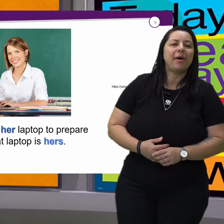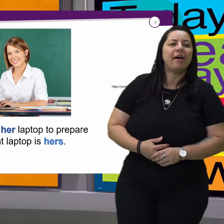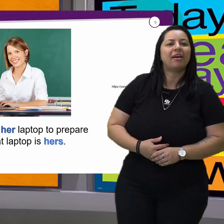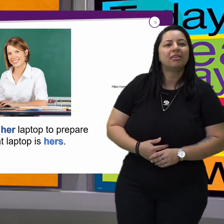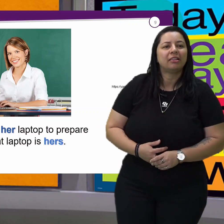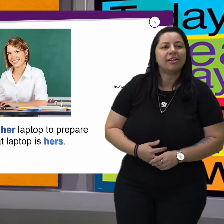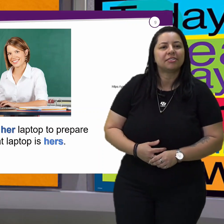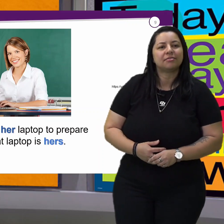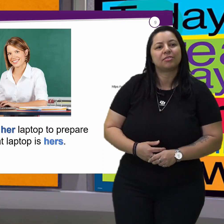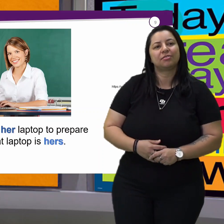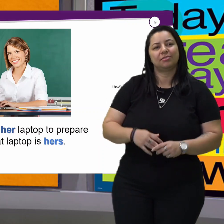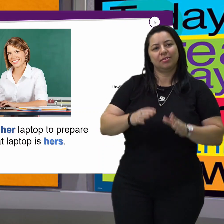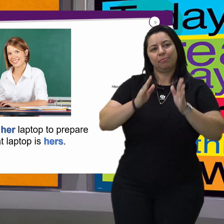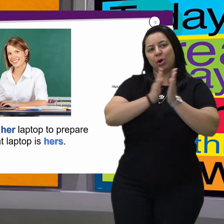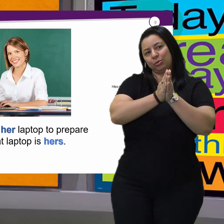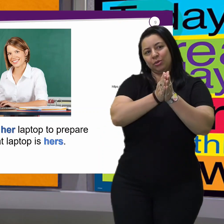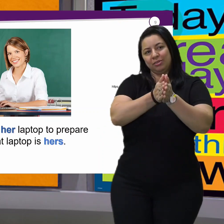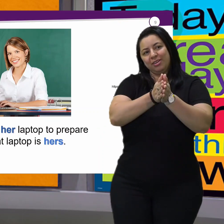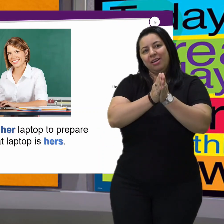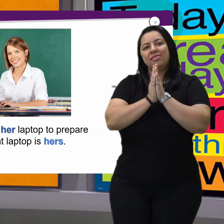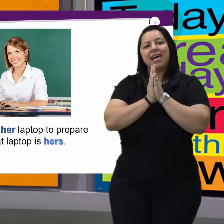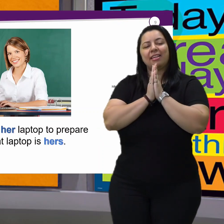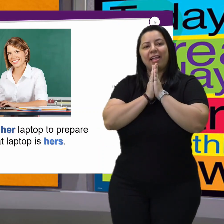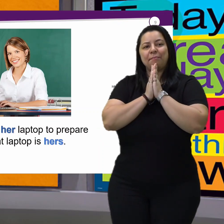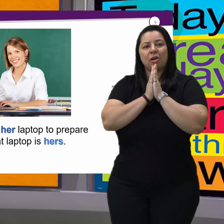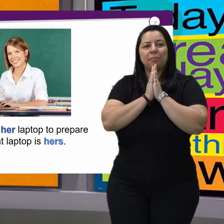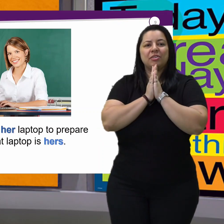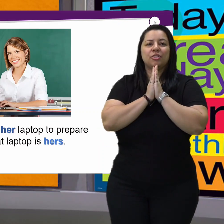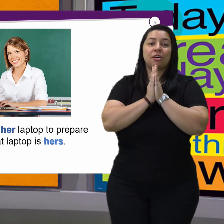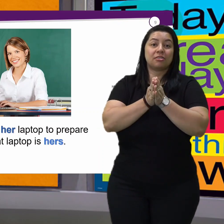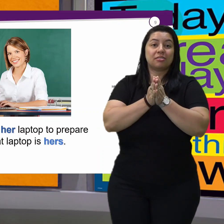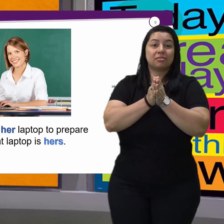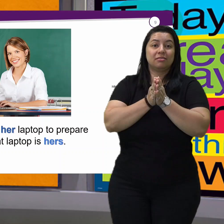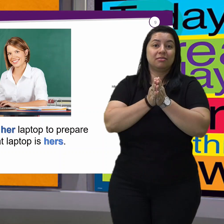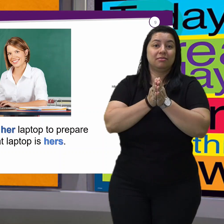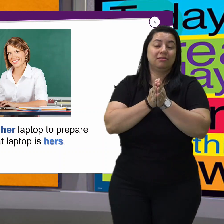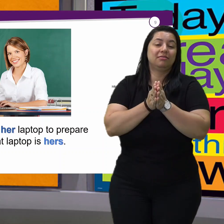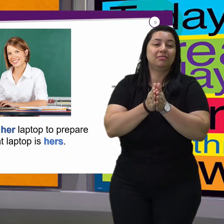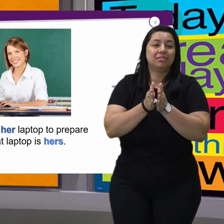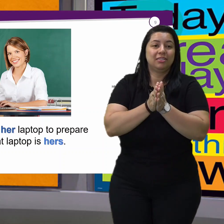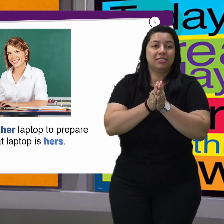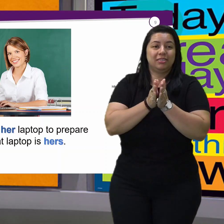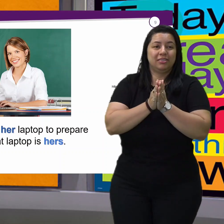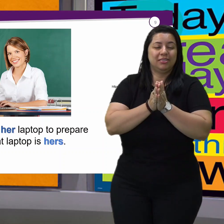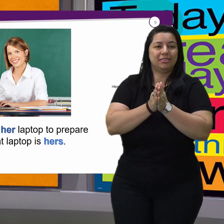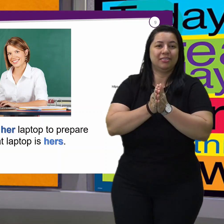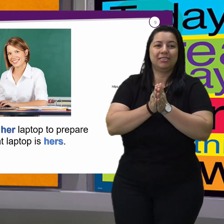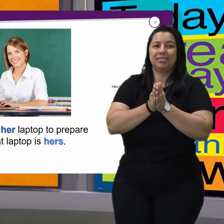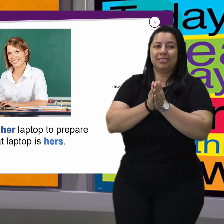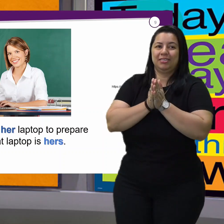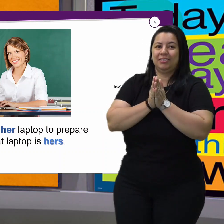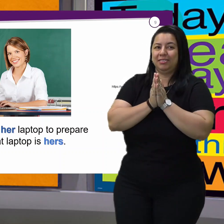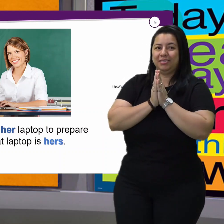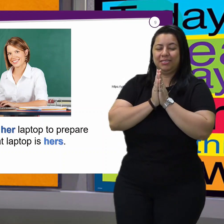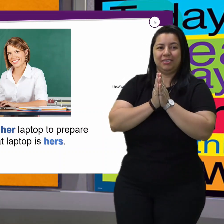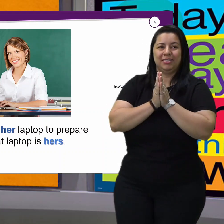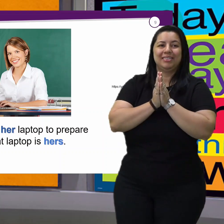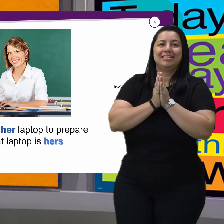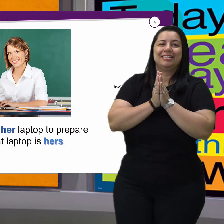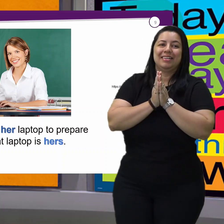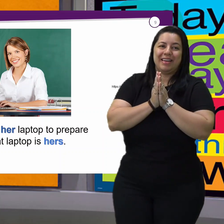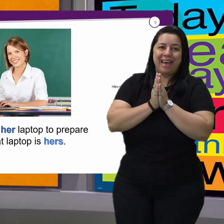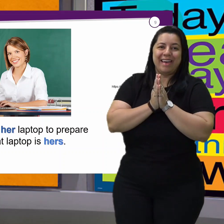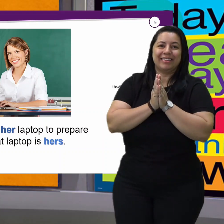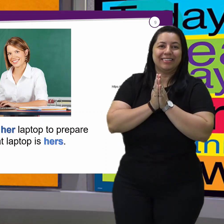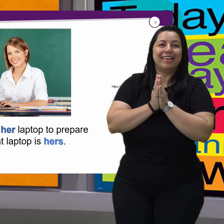to prepare lessons. Ponto. That laptop is hers. Aqui, a gente tem uma distância maior